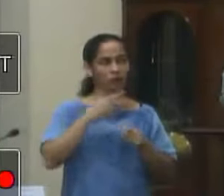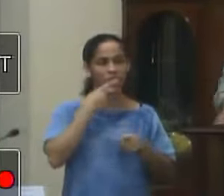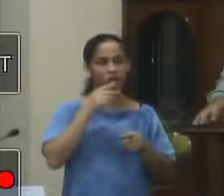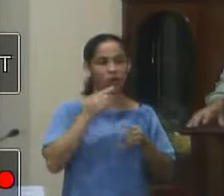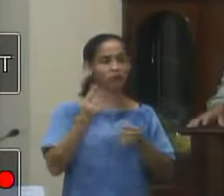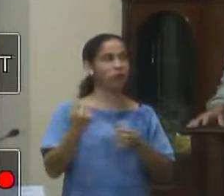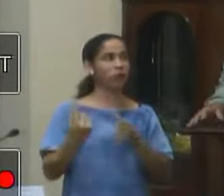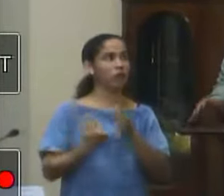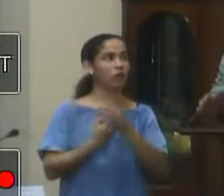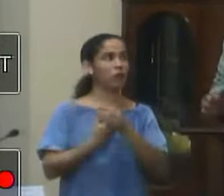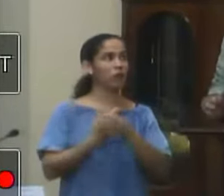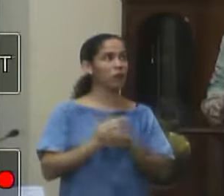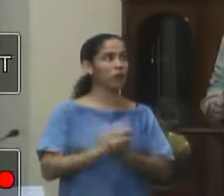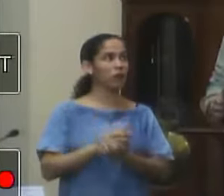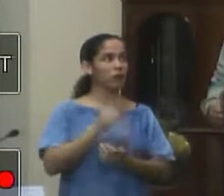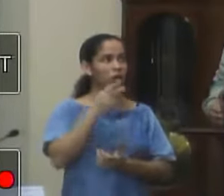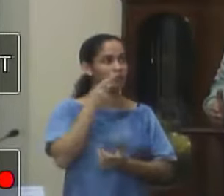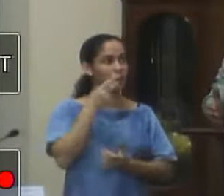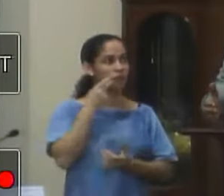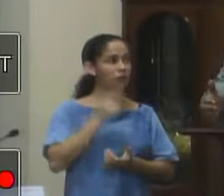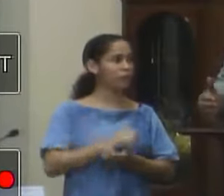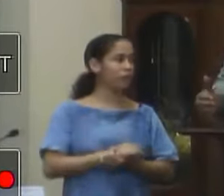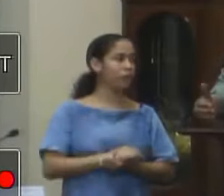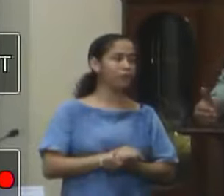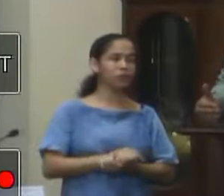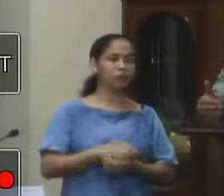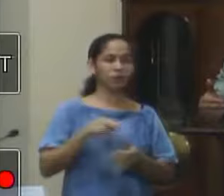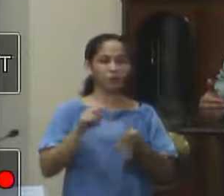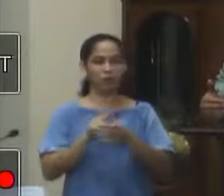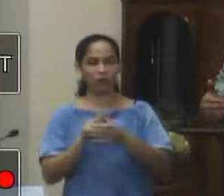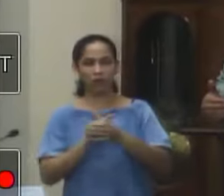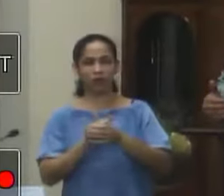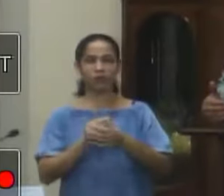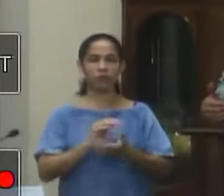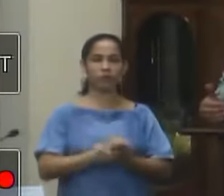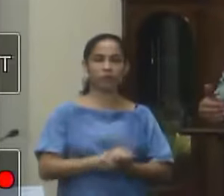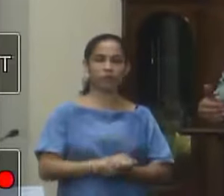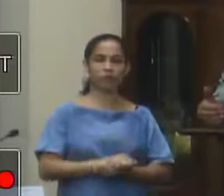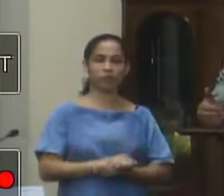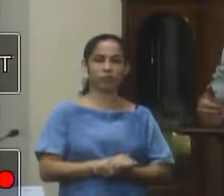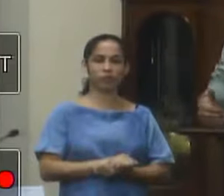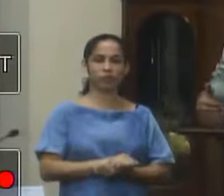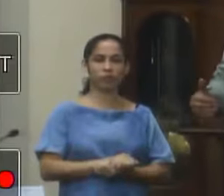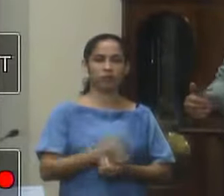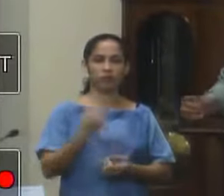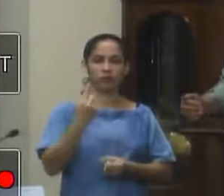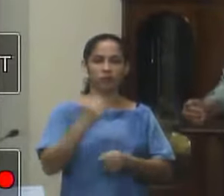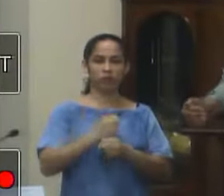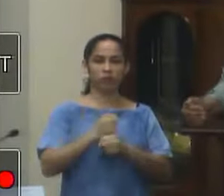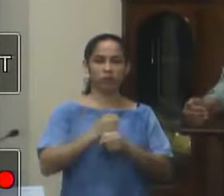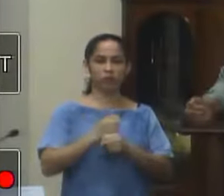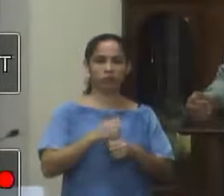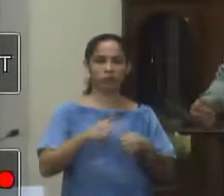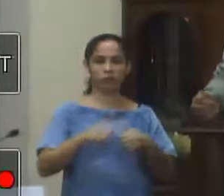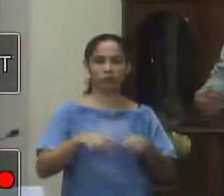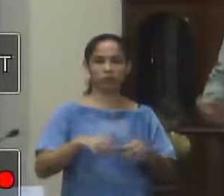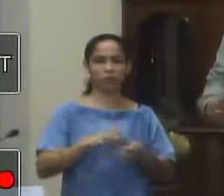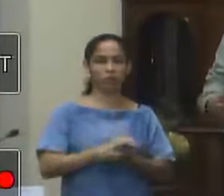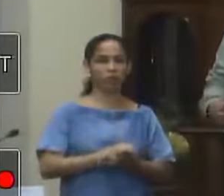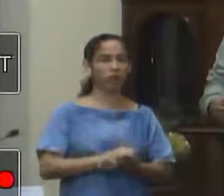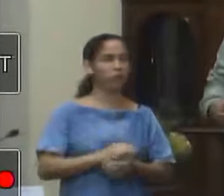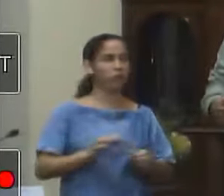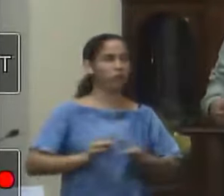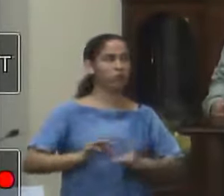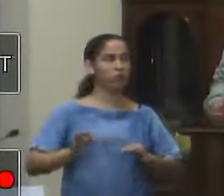tribuna, falando que Valença, ou seja, em um ano estaria enfrentando o problema